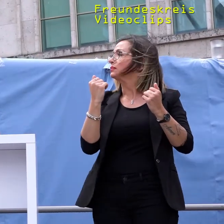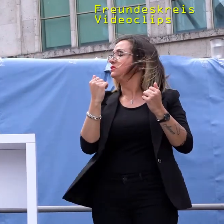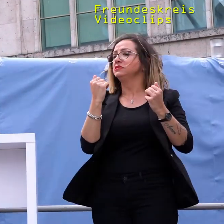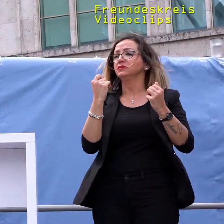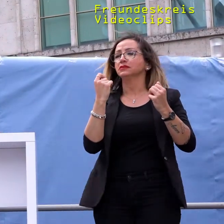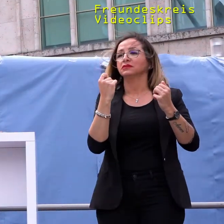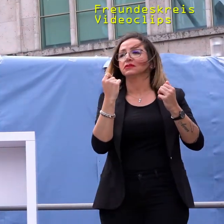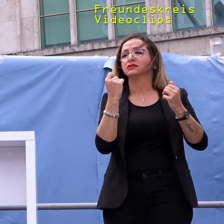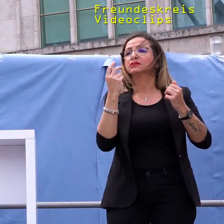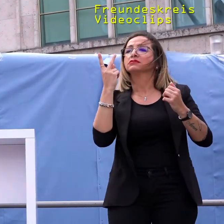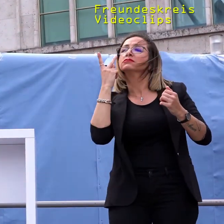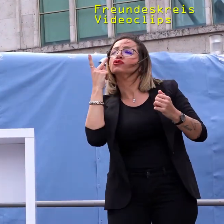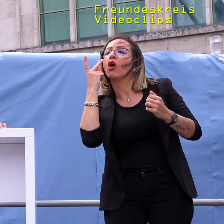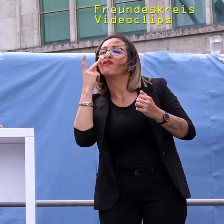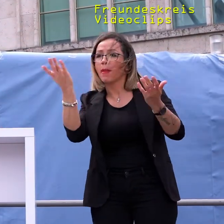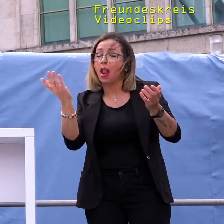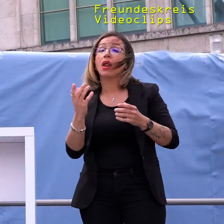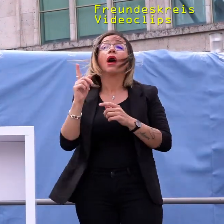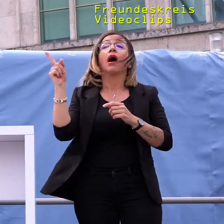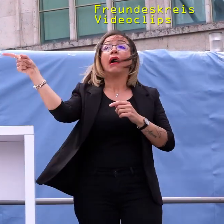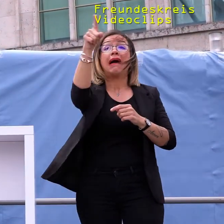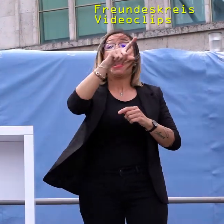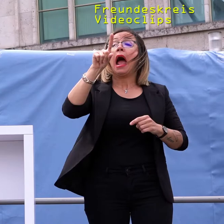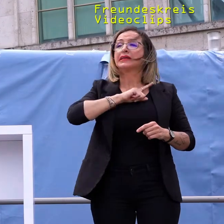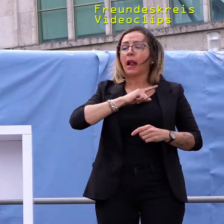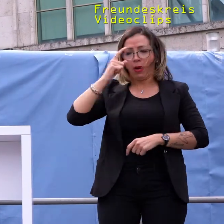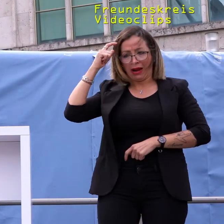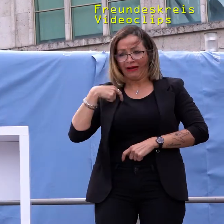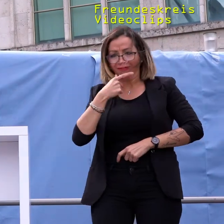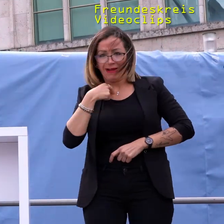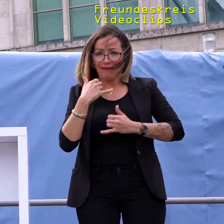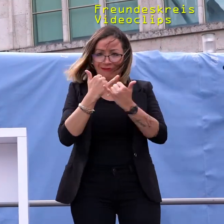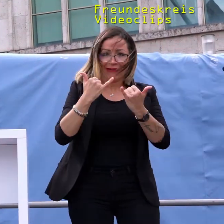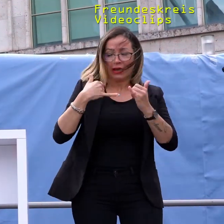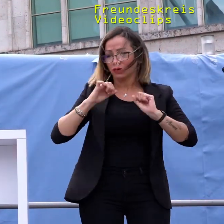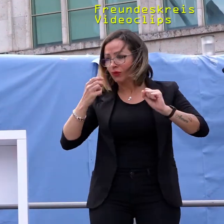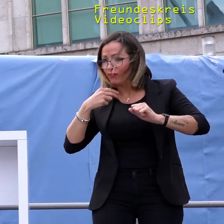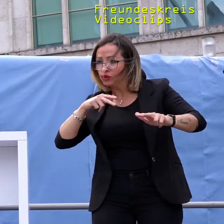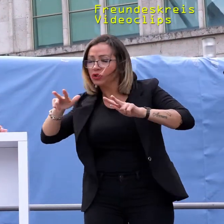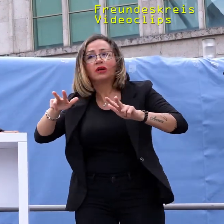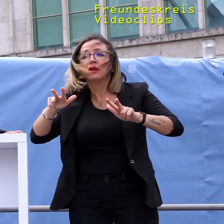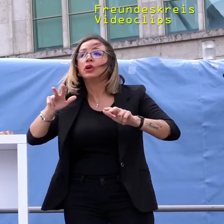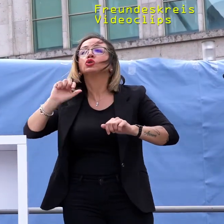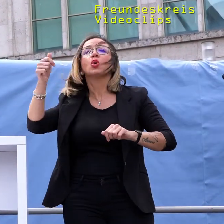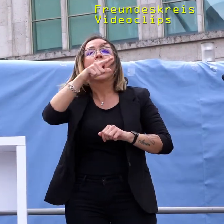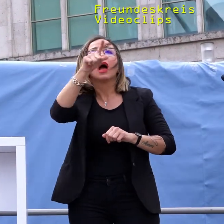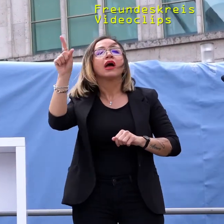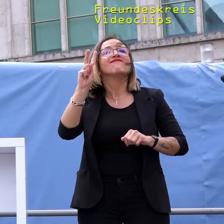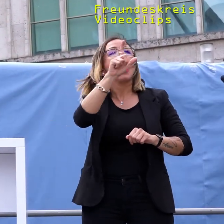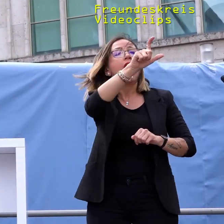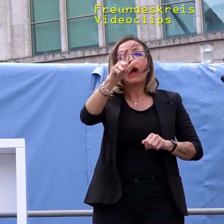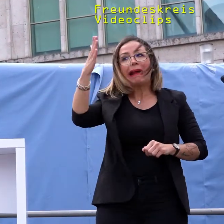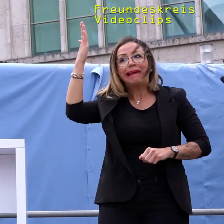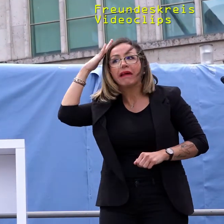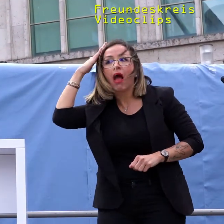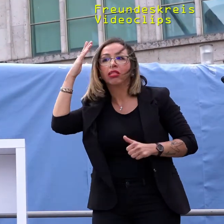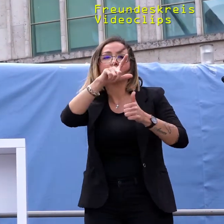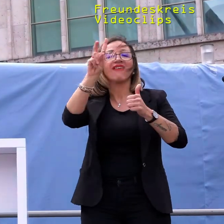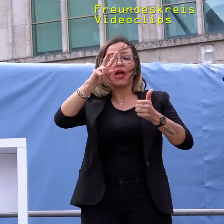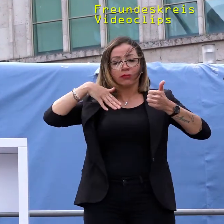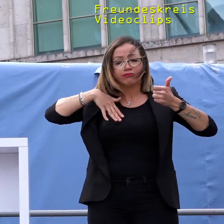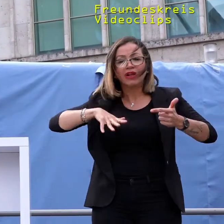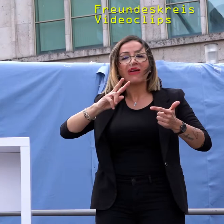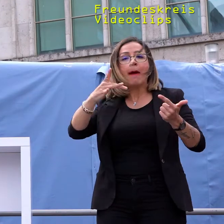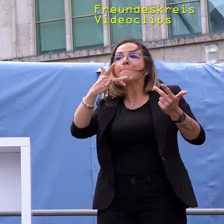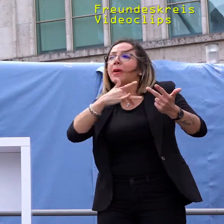Bevor ihr also eure eigenen Bemühungen startet und Pläne schmiedet, erkennt und hinterfragt eure Privilegien und hört denjenigen zu, die betroffen sind. Fragt